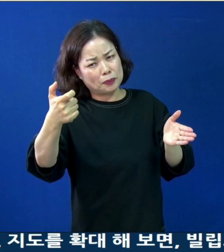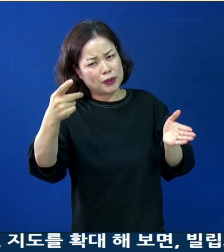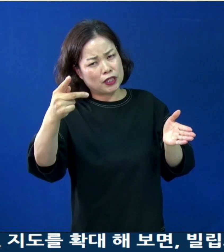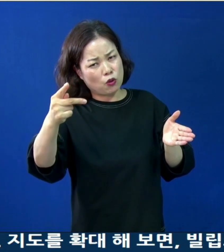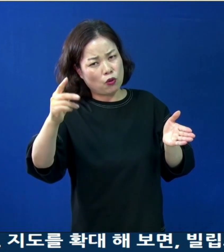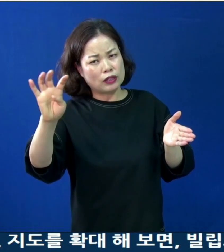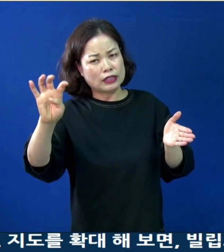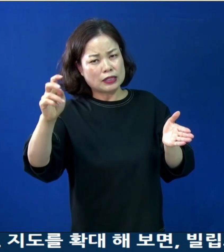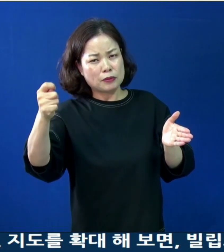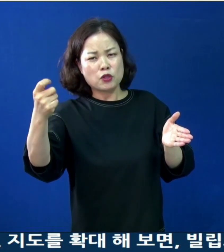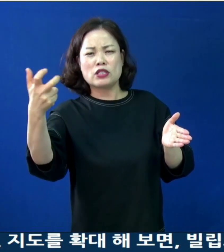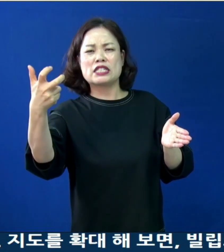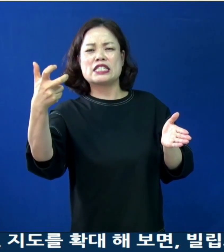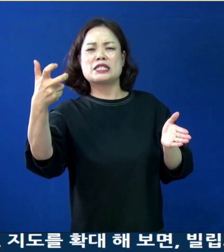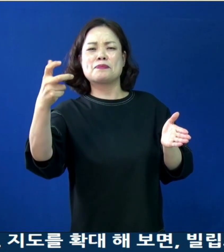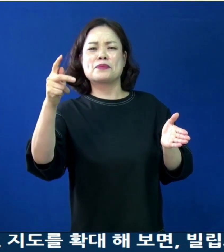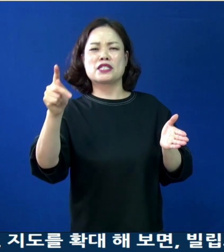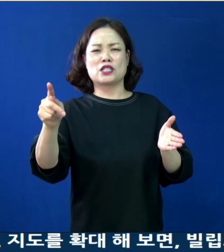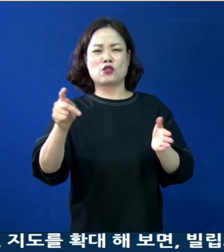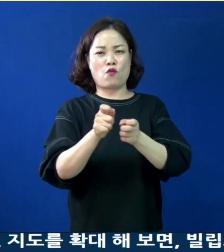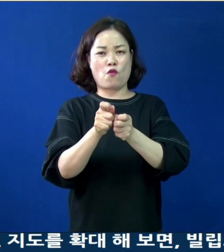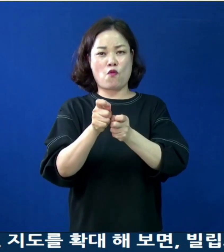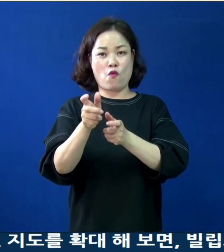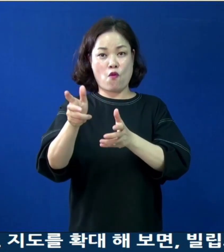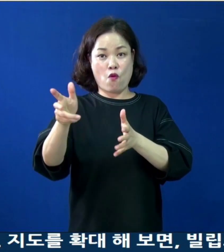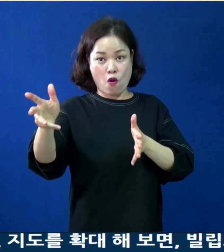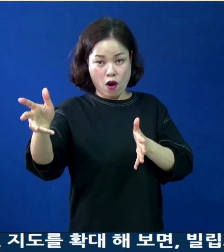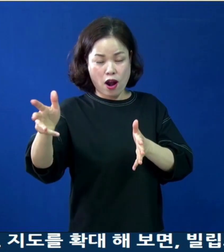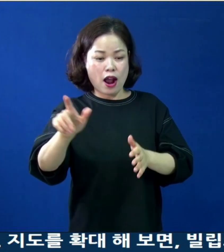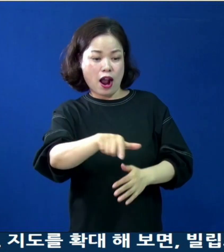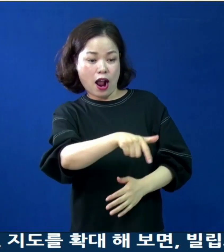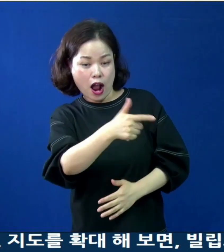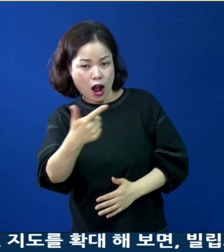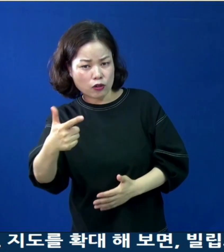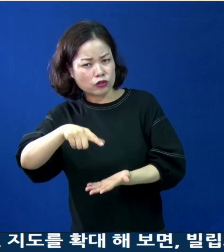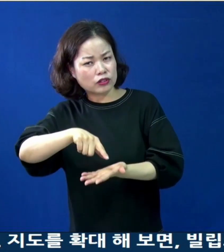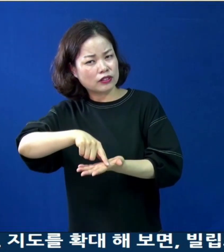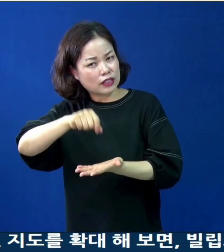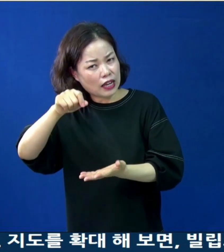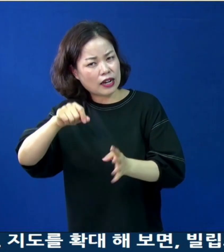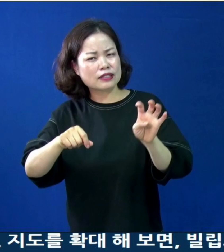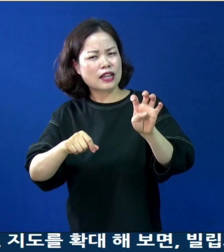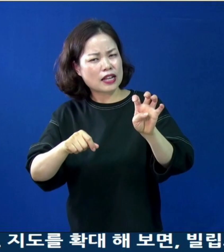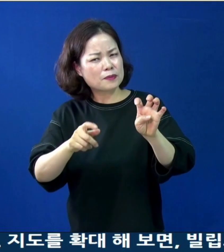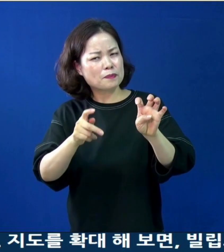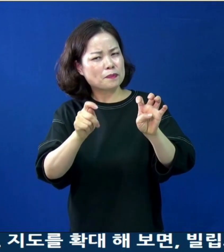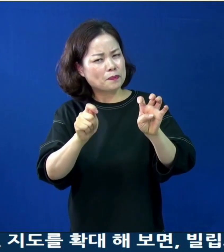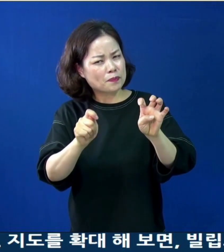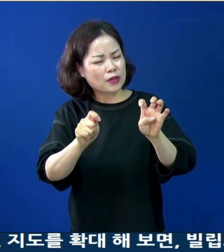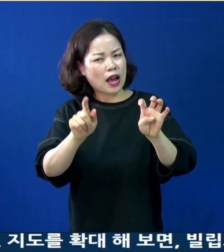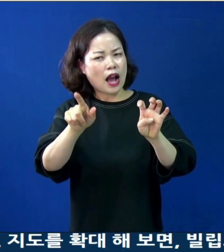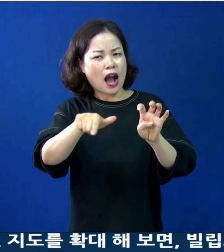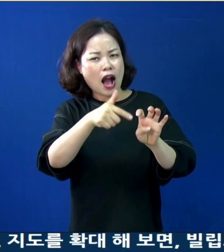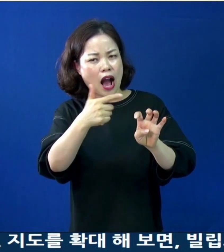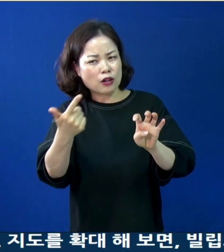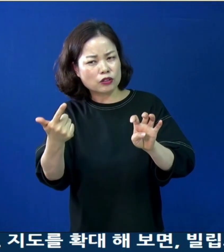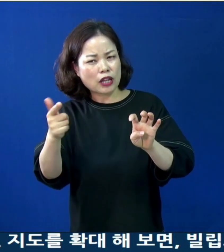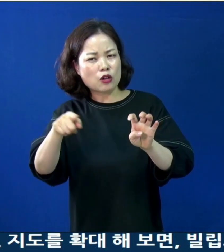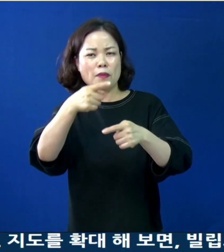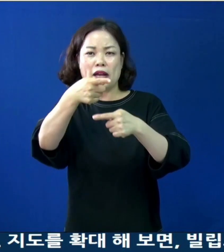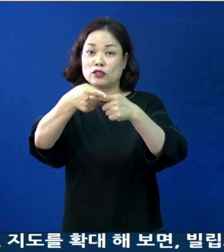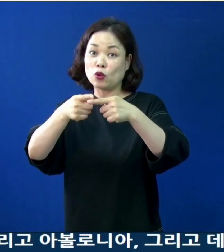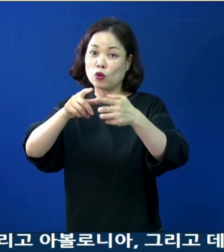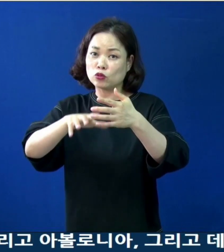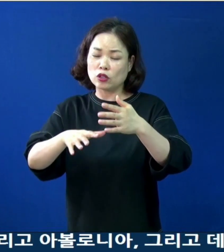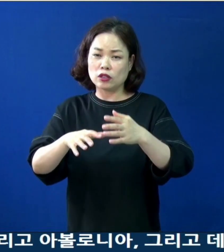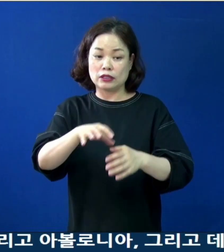그다음 70km 이렇게 되고 있어요. 하루의 이동거리가 대략 40km이기 때문에 하루에서 하루 반 정도, 저것은 그 지역에